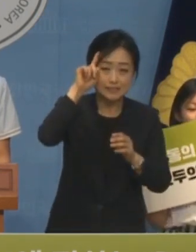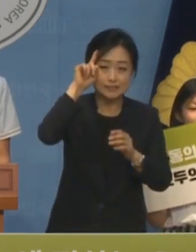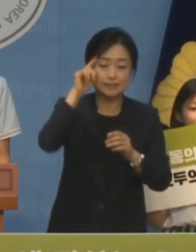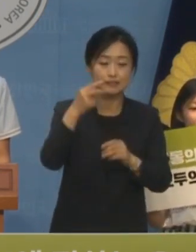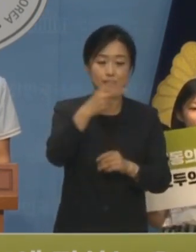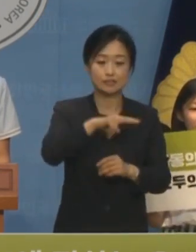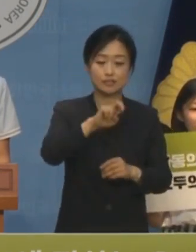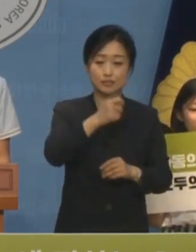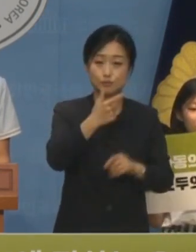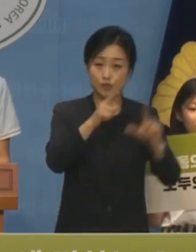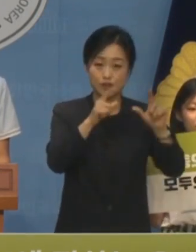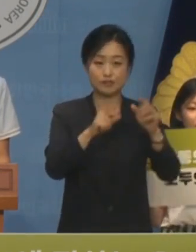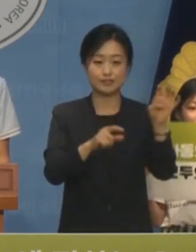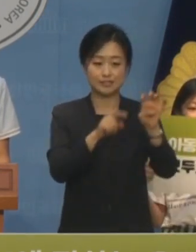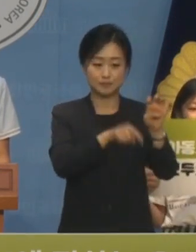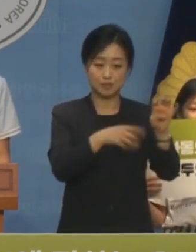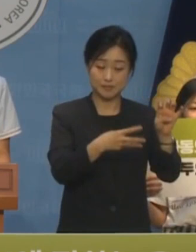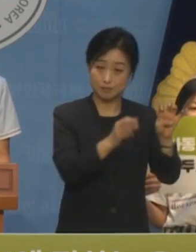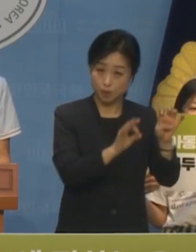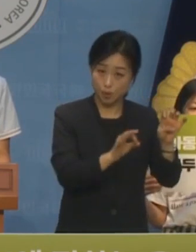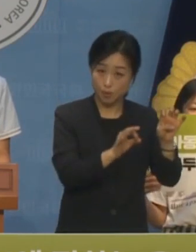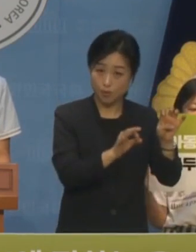2016년 40.4%에서